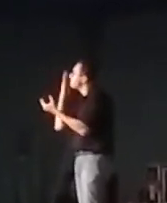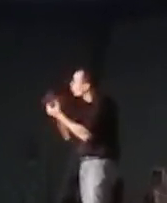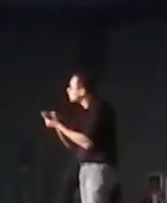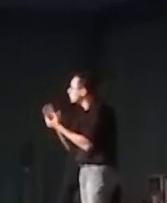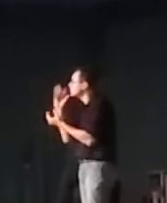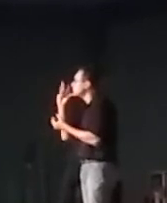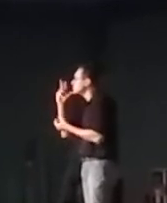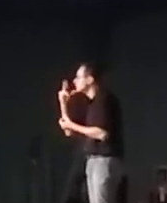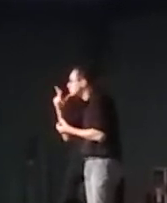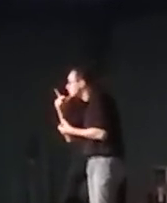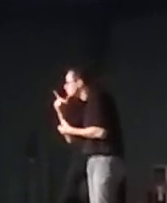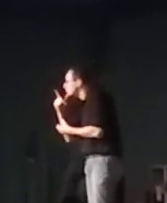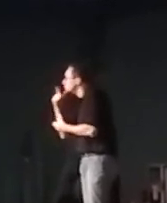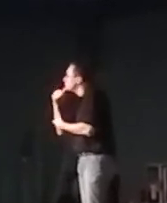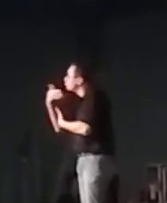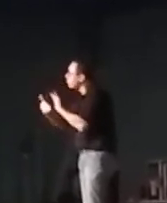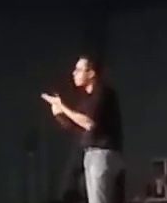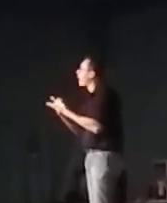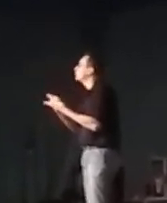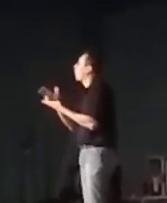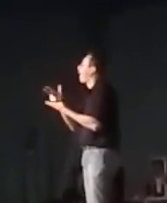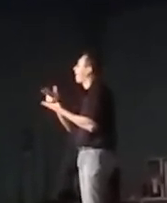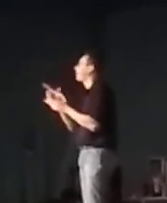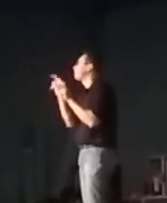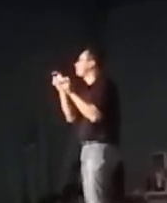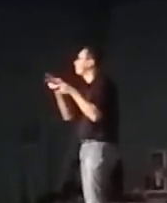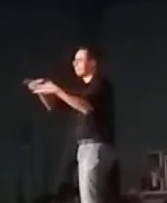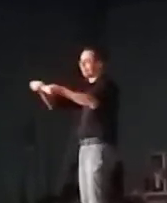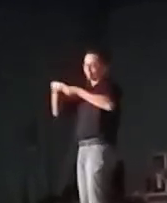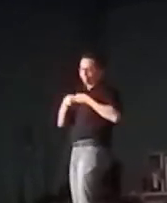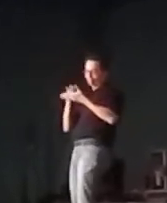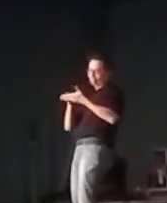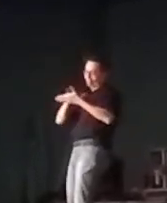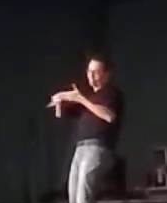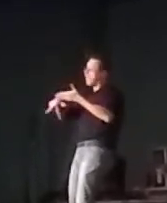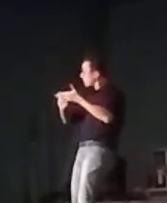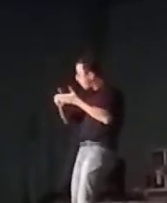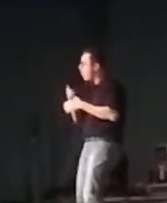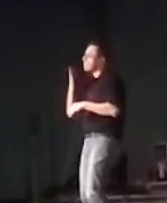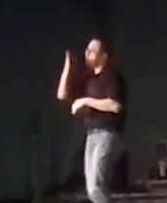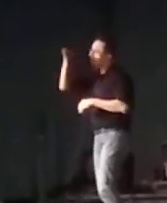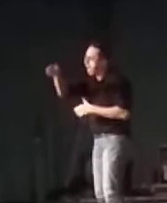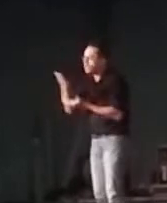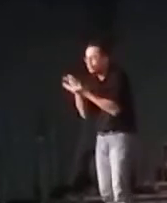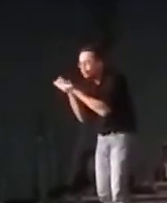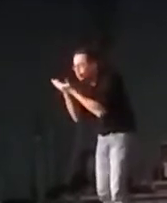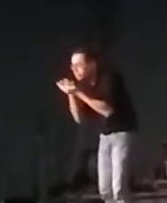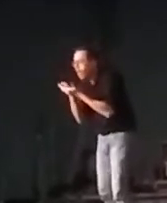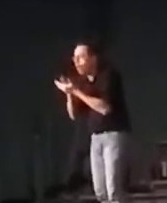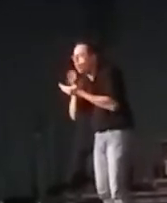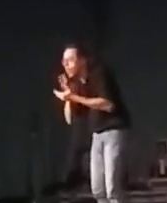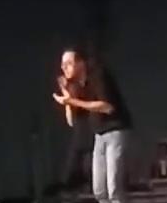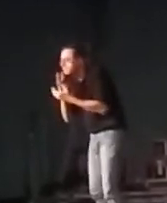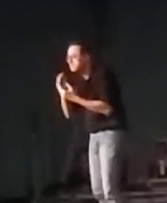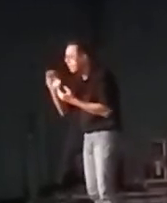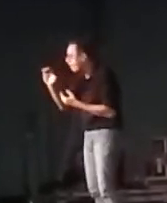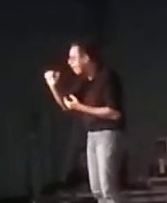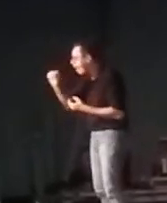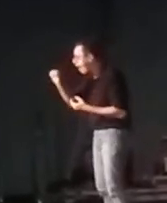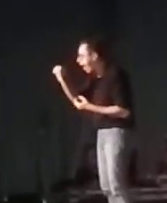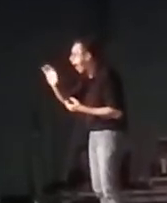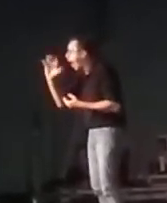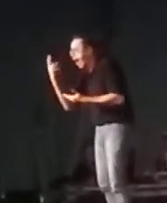vai entregar na sua casa. Você vai ter que ir lá, estudar, conversar com as pessoas. Quando chegou